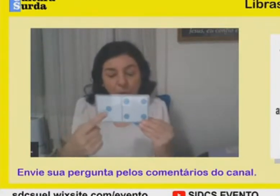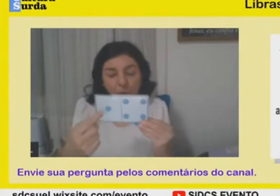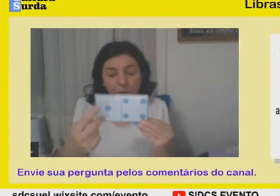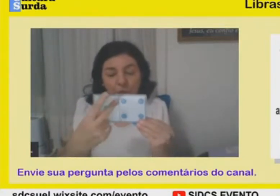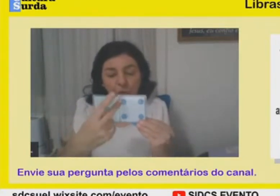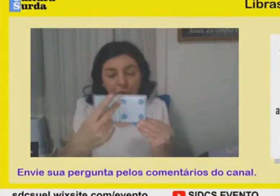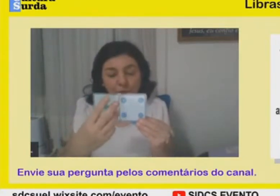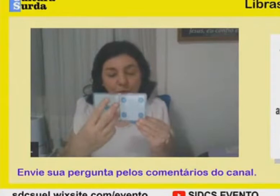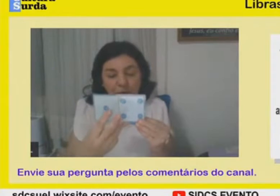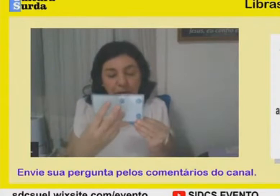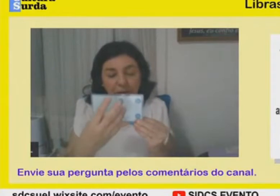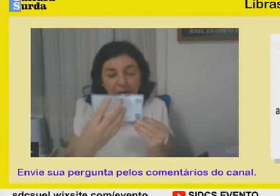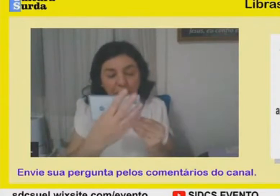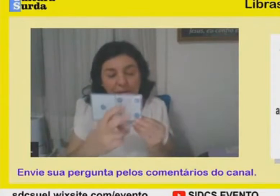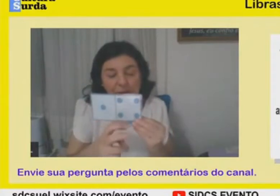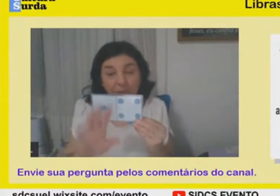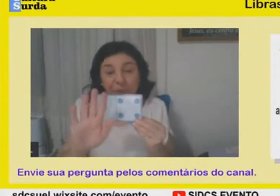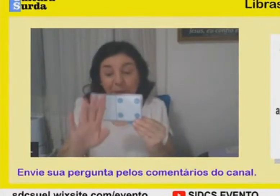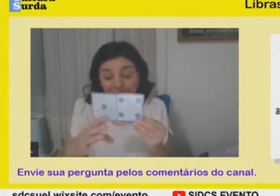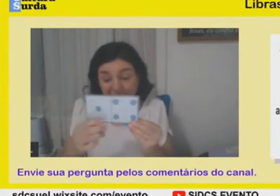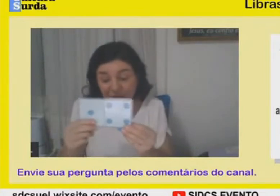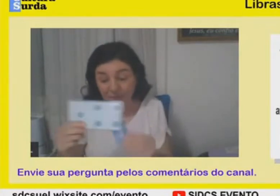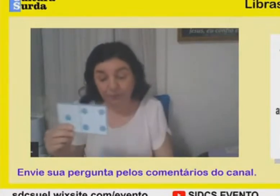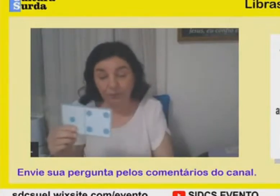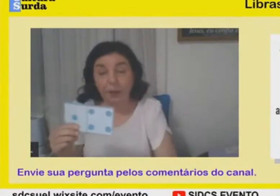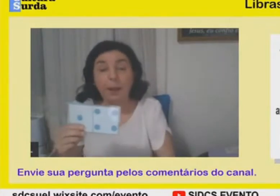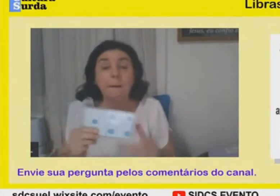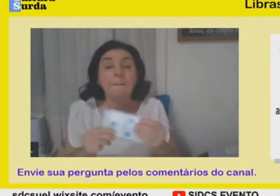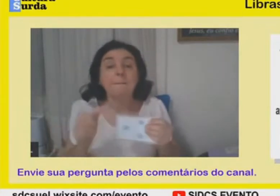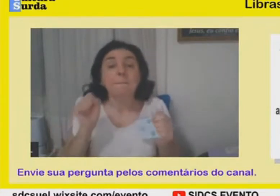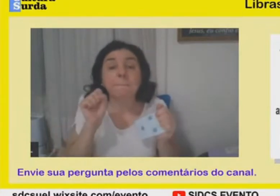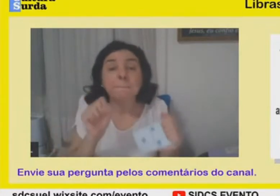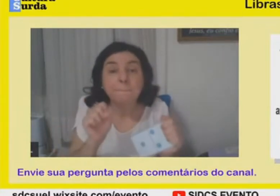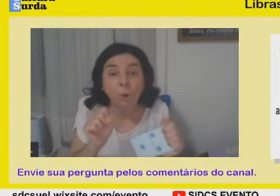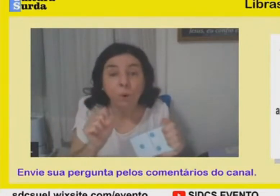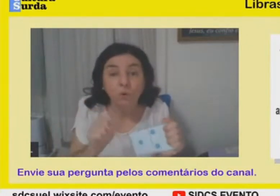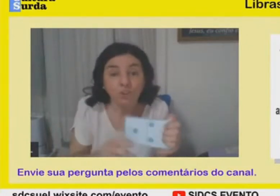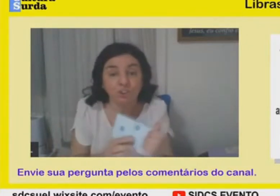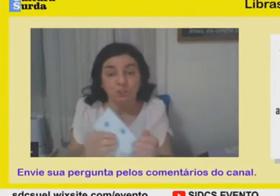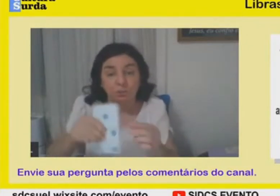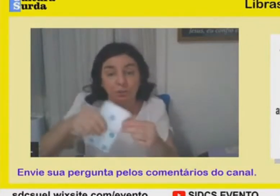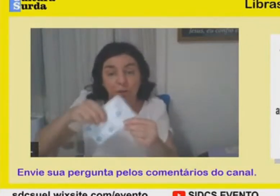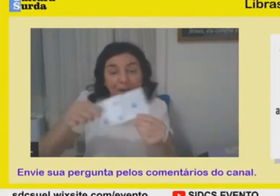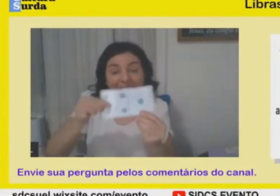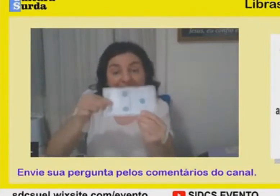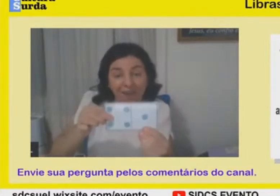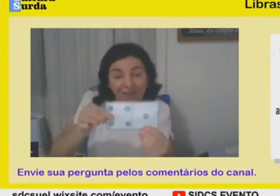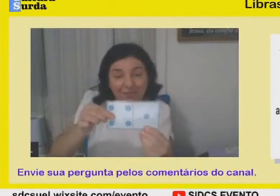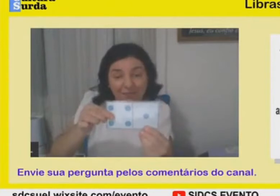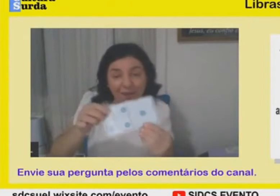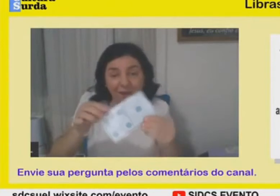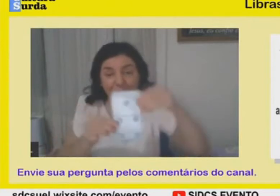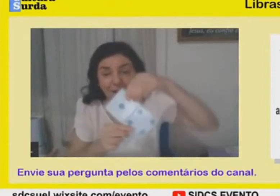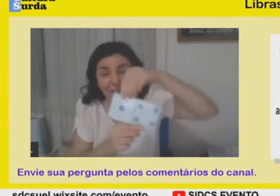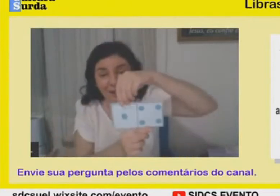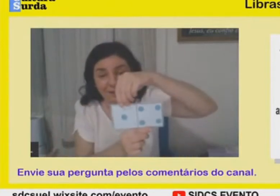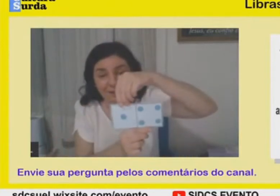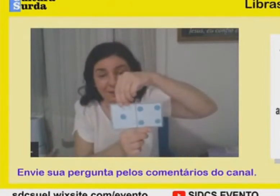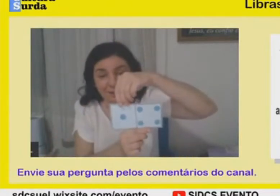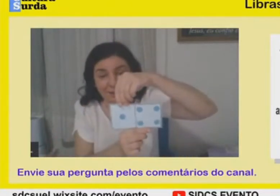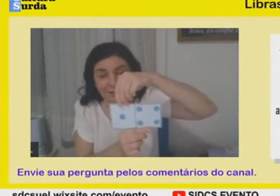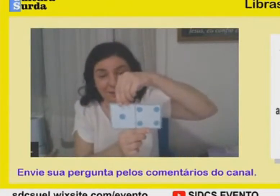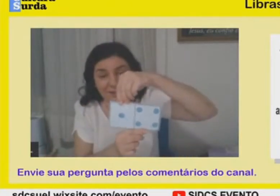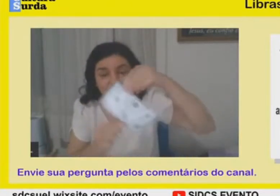Olha só. 1, 2, 3, 4, 5. Ah, esse jogo